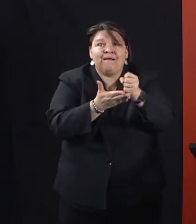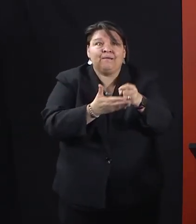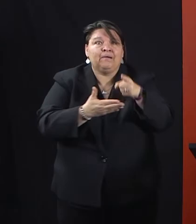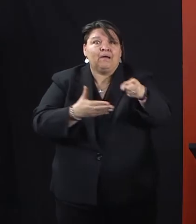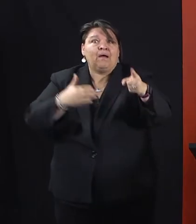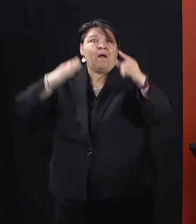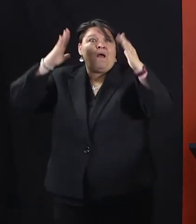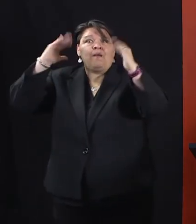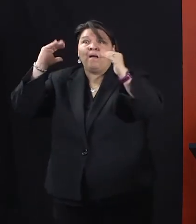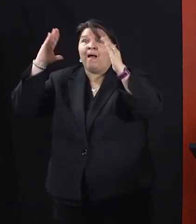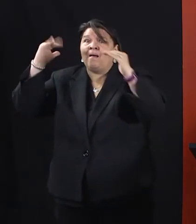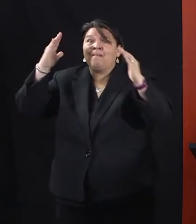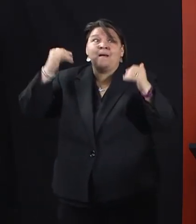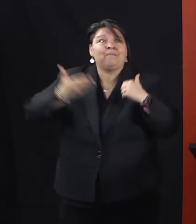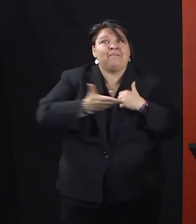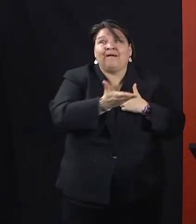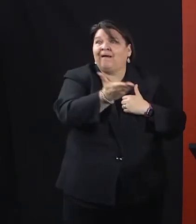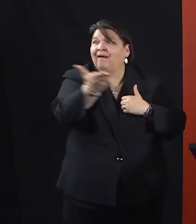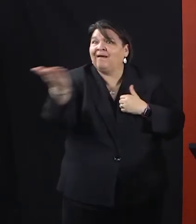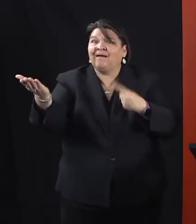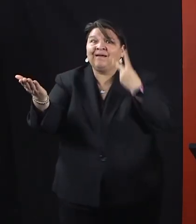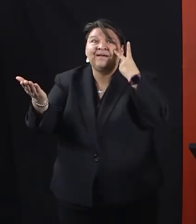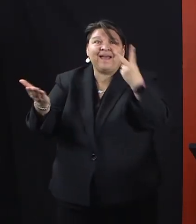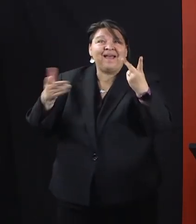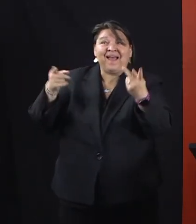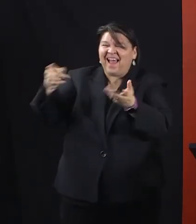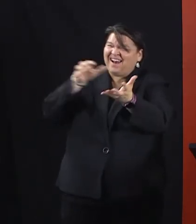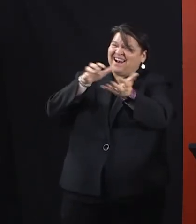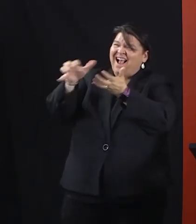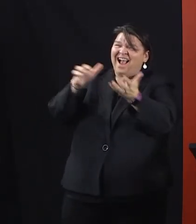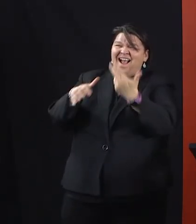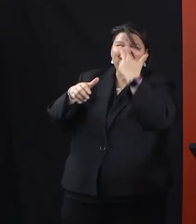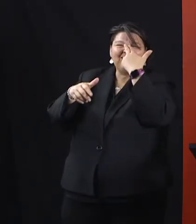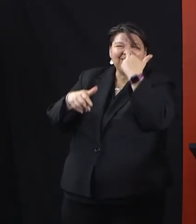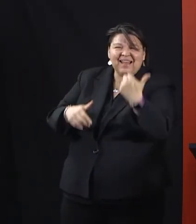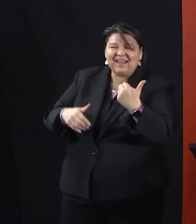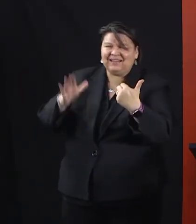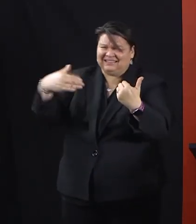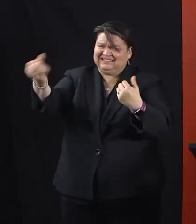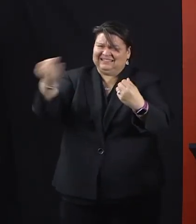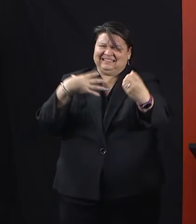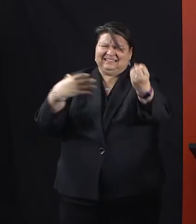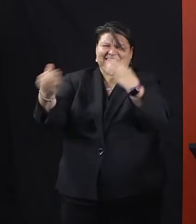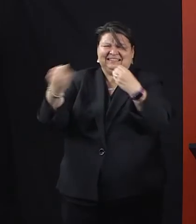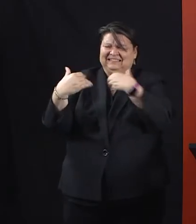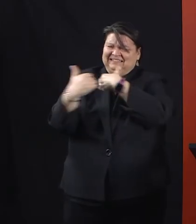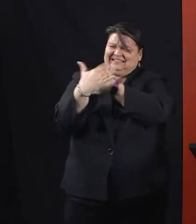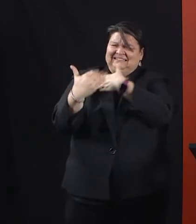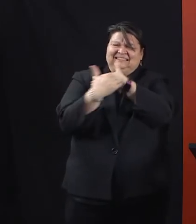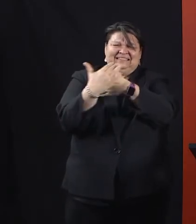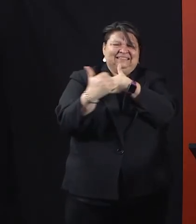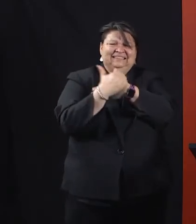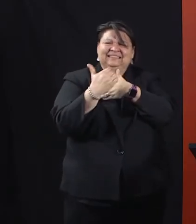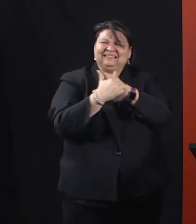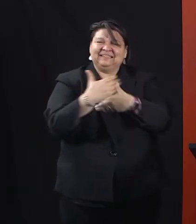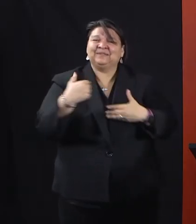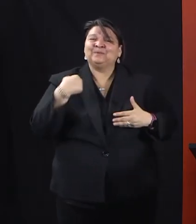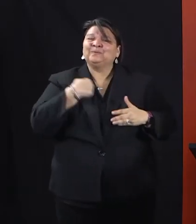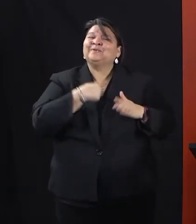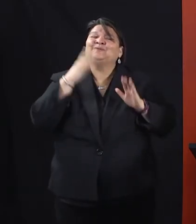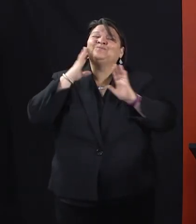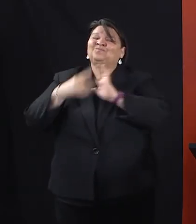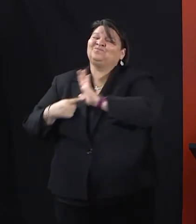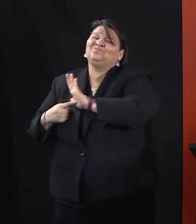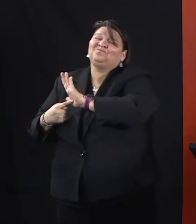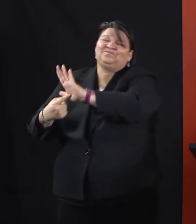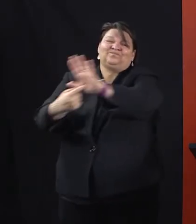things that make you laugh. We could all use a laugh, and we'll post those to show that even in times of distress, Fort Worth comes